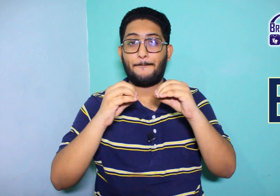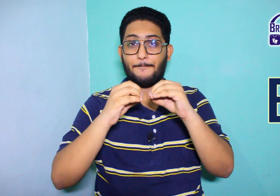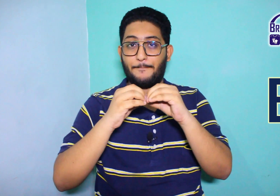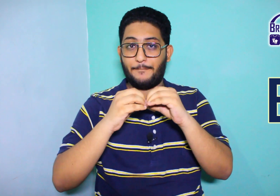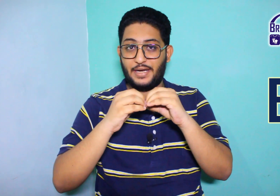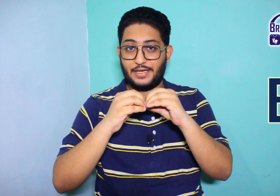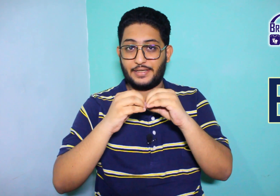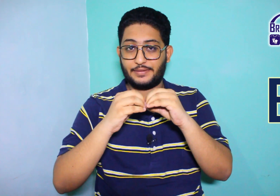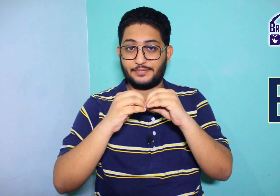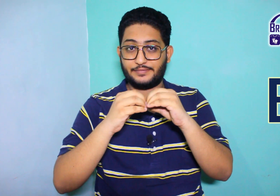बी